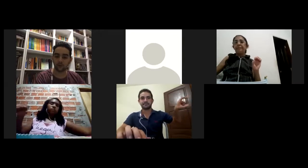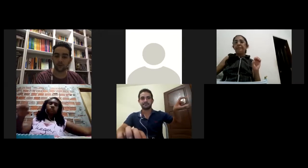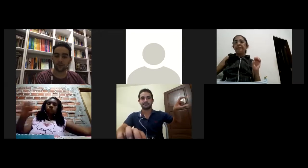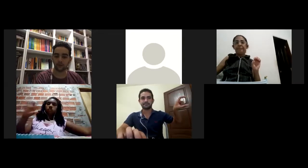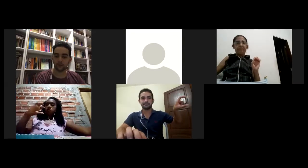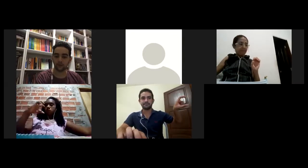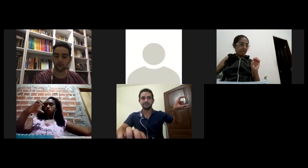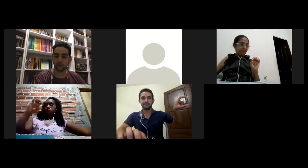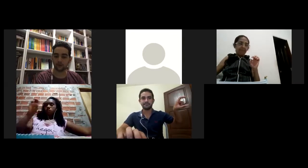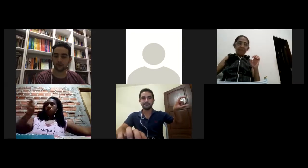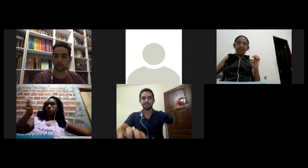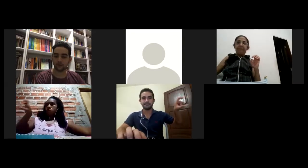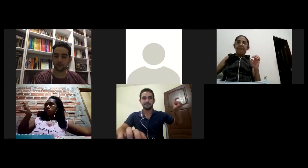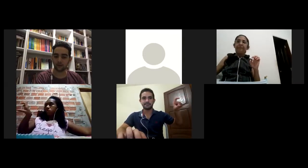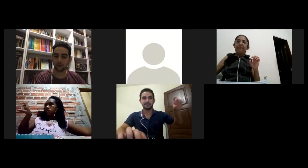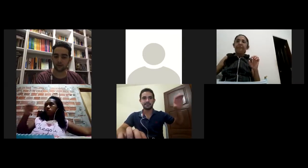Com a mão inteira.